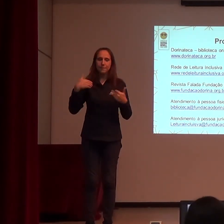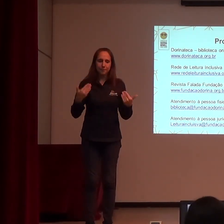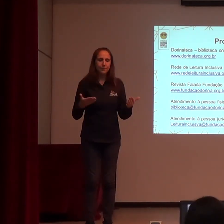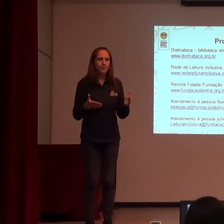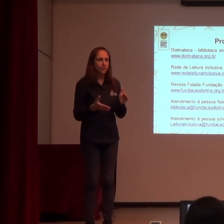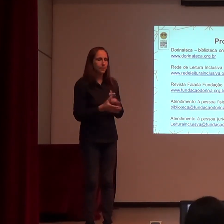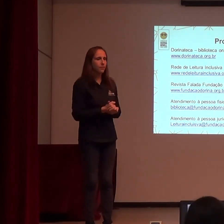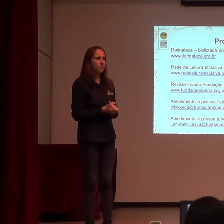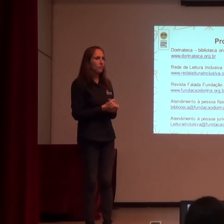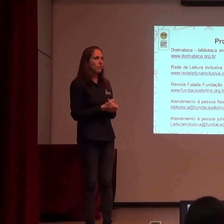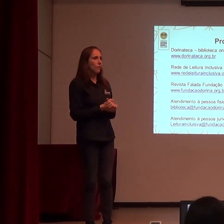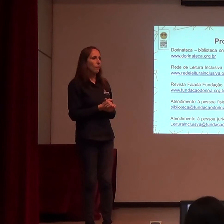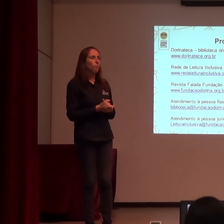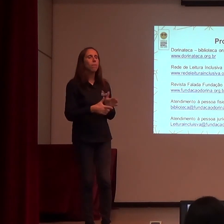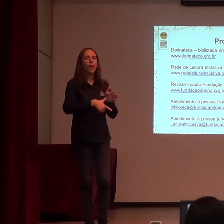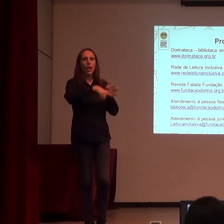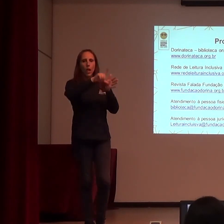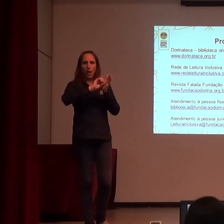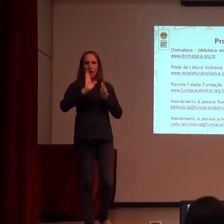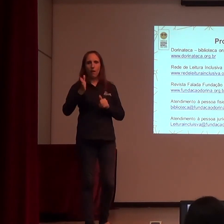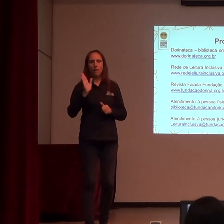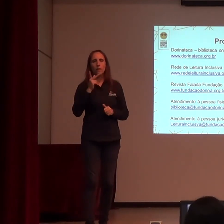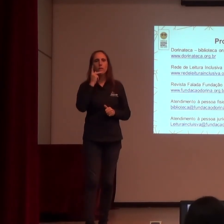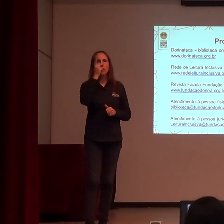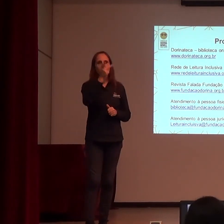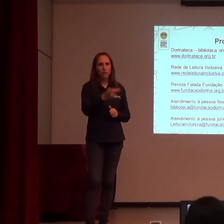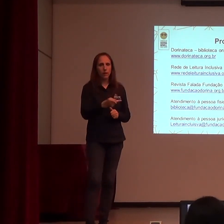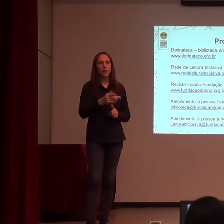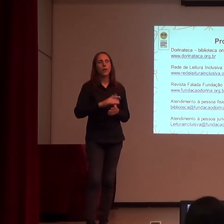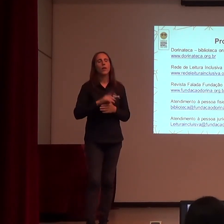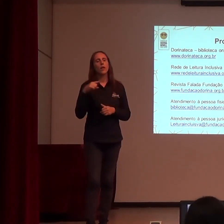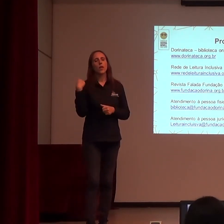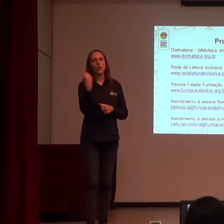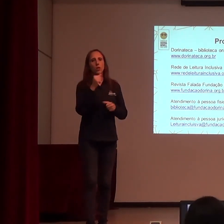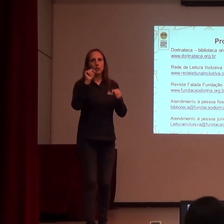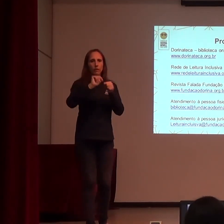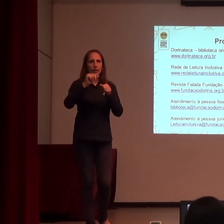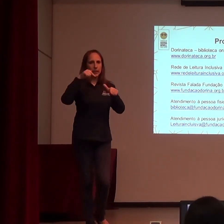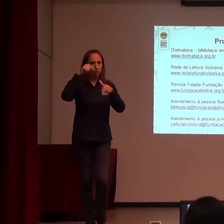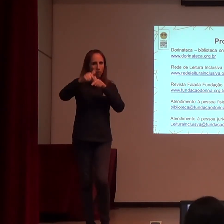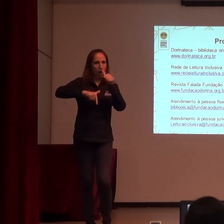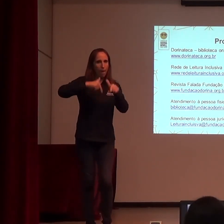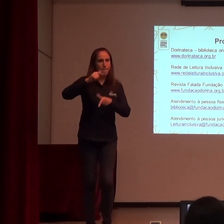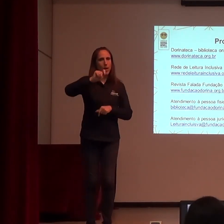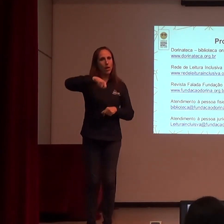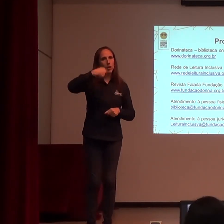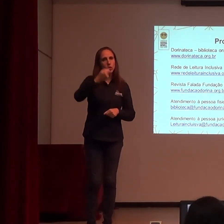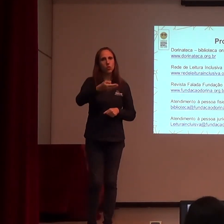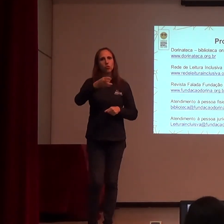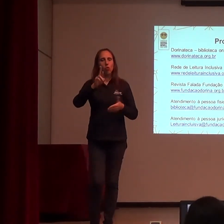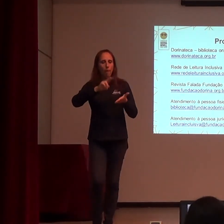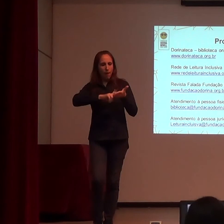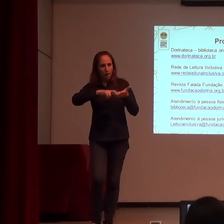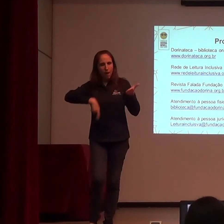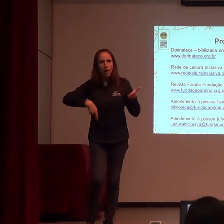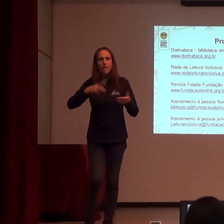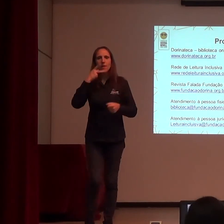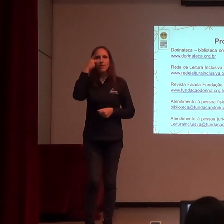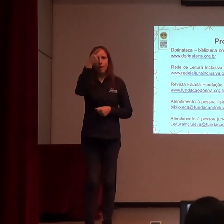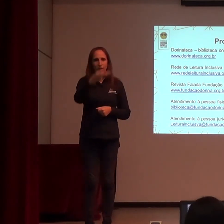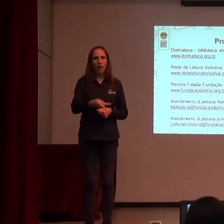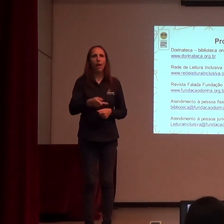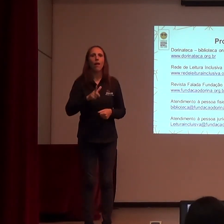A gente tá fazendo um trabalho em cima da revista falada, porque ela fica disponível lá